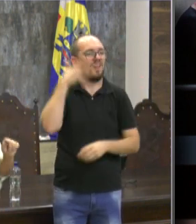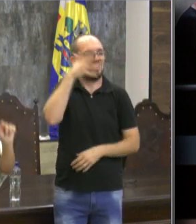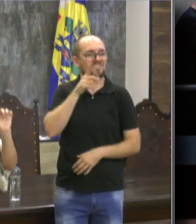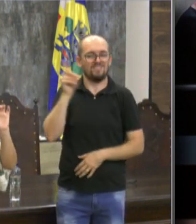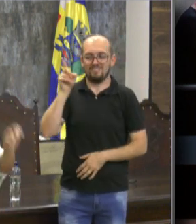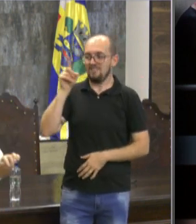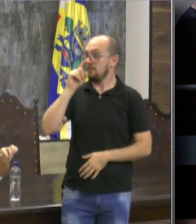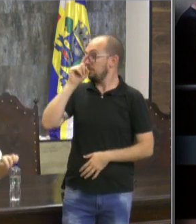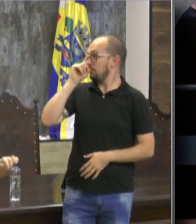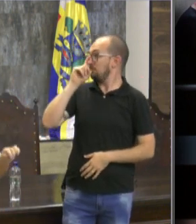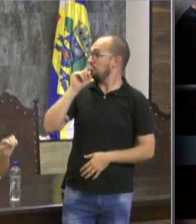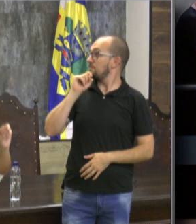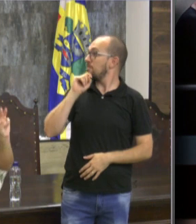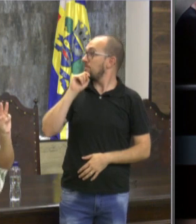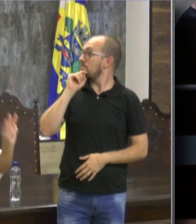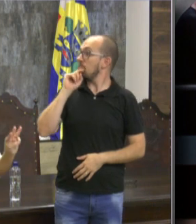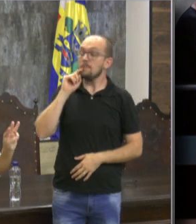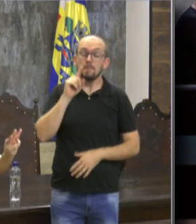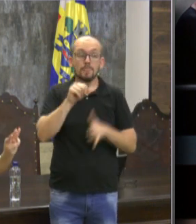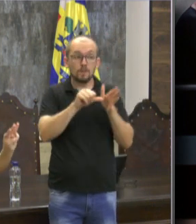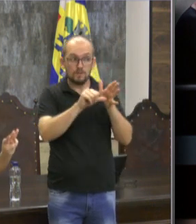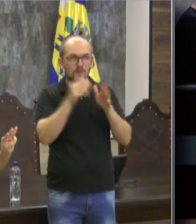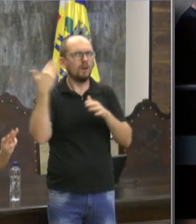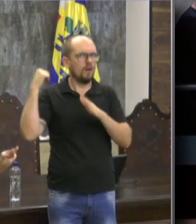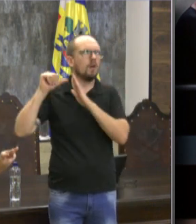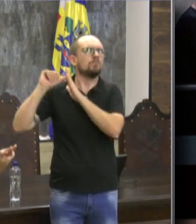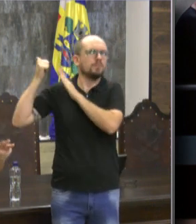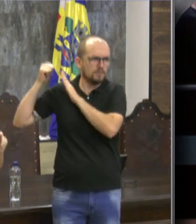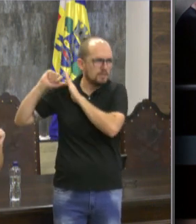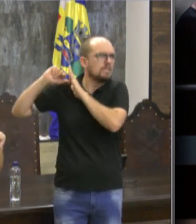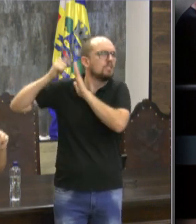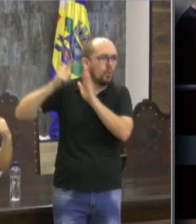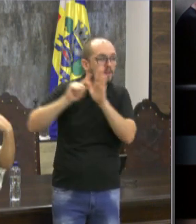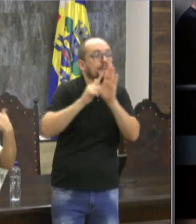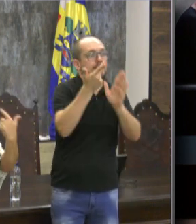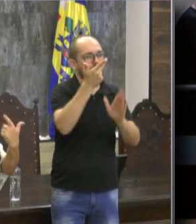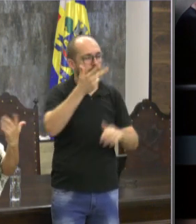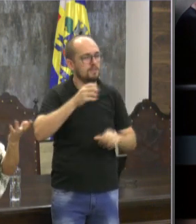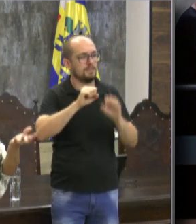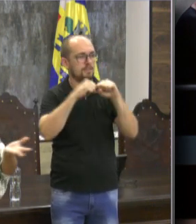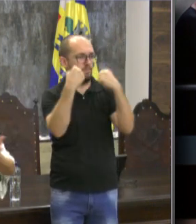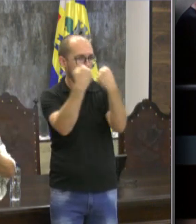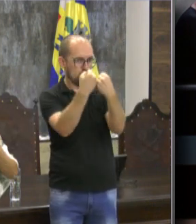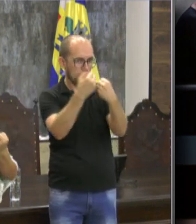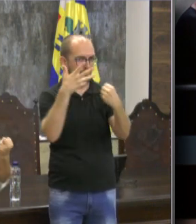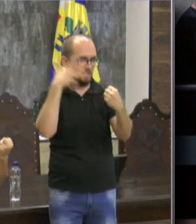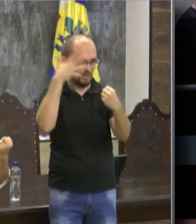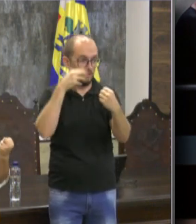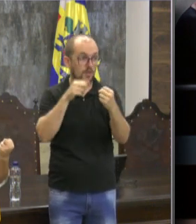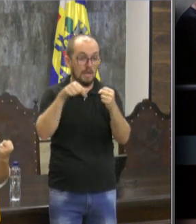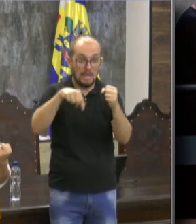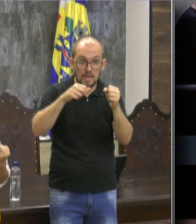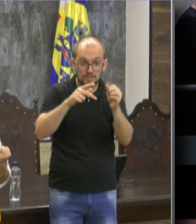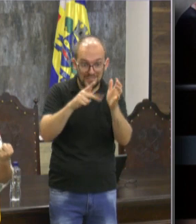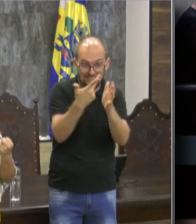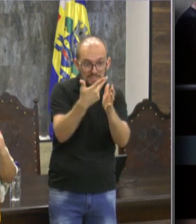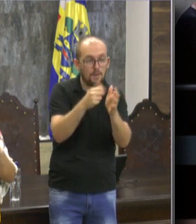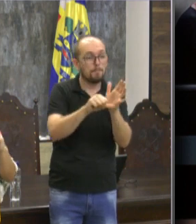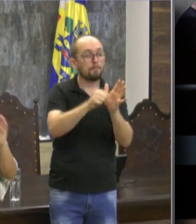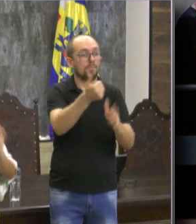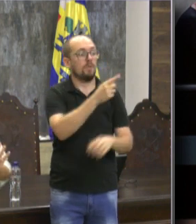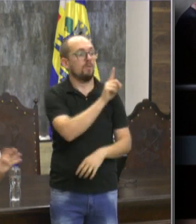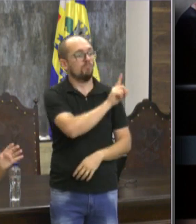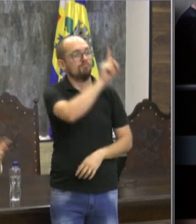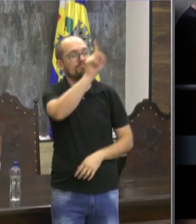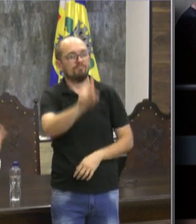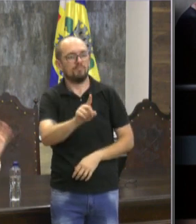Então, esse foi o primeiro ano, o simpósio já é o 3º ano que a gente faz. Esse foi o primeiro ano que a gente conseguiu levar o Gustavo, porque até então